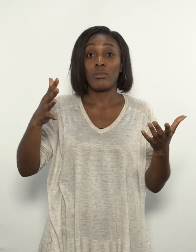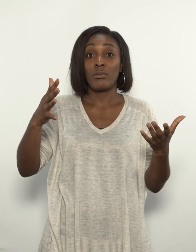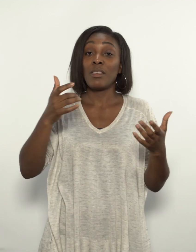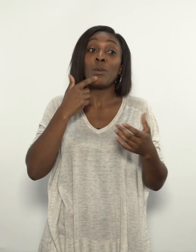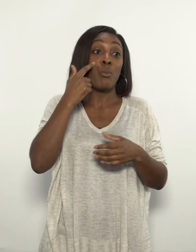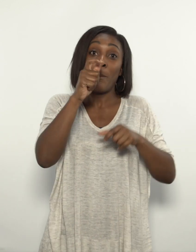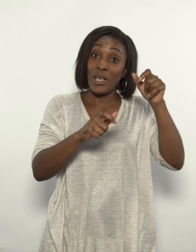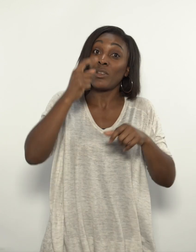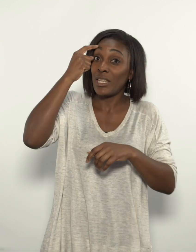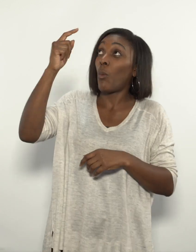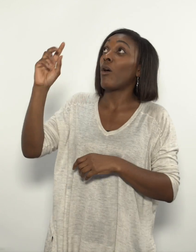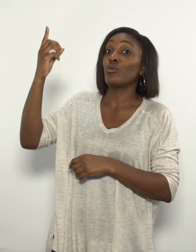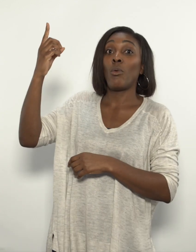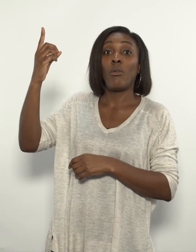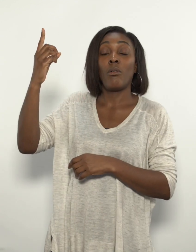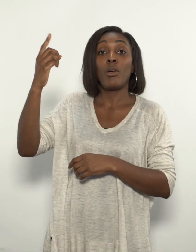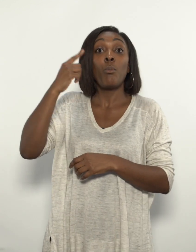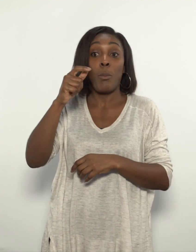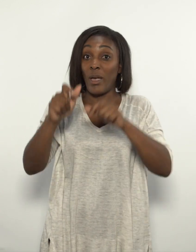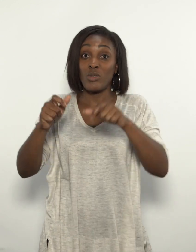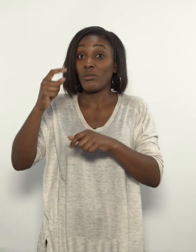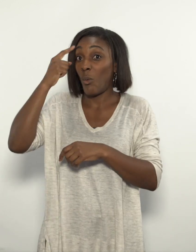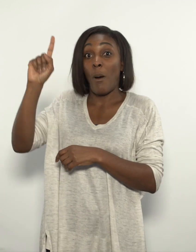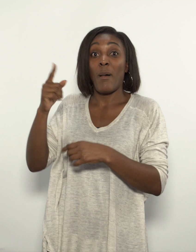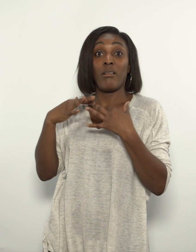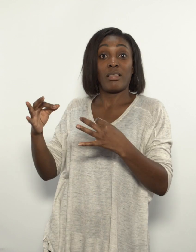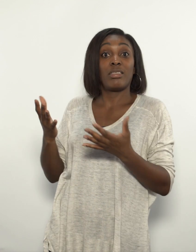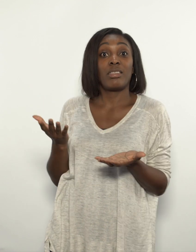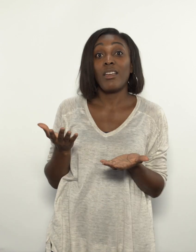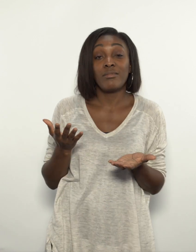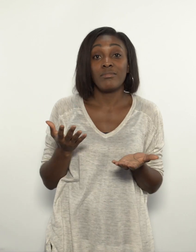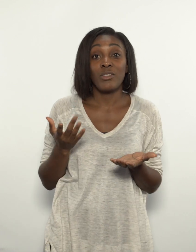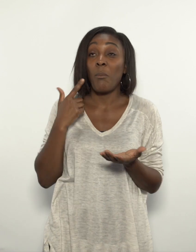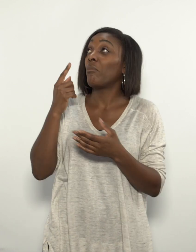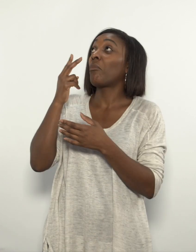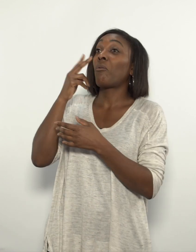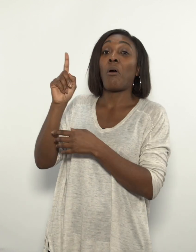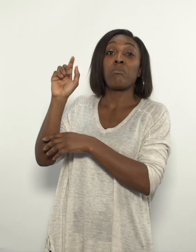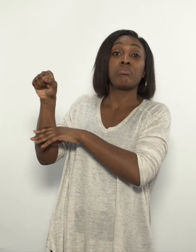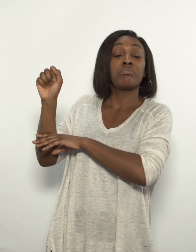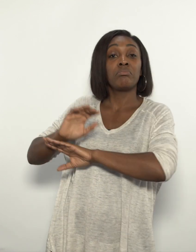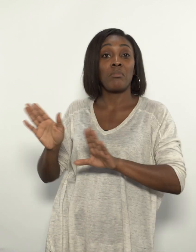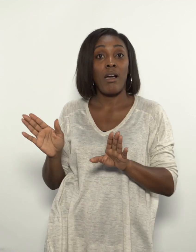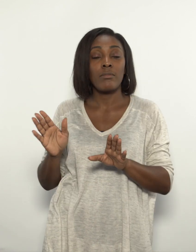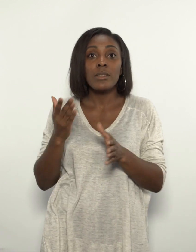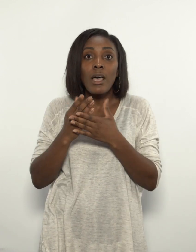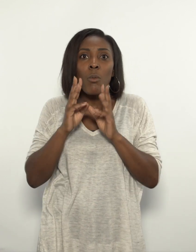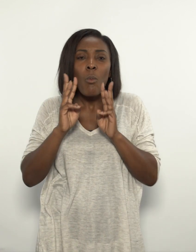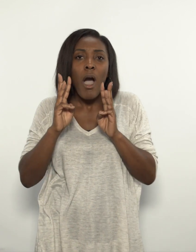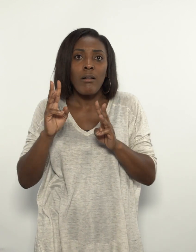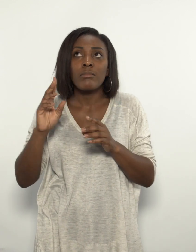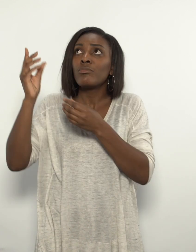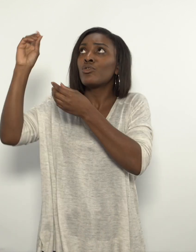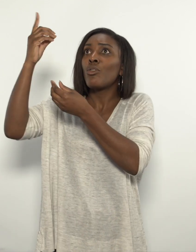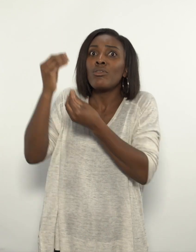fois aux justes, à ceux qui croient en lui, et aux injustes, à ceux qui nient son existence. Waouh! C'est une